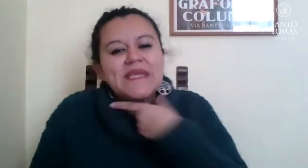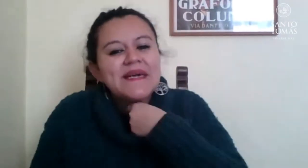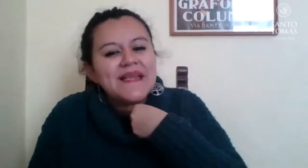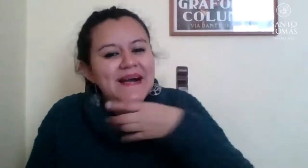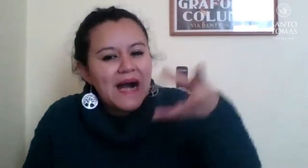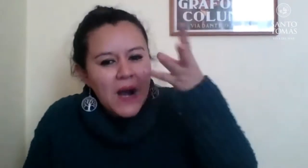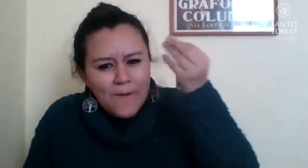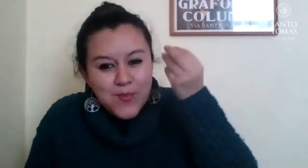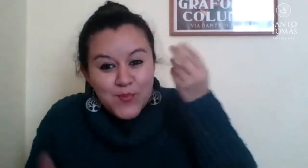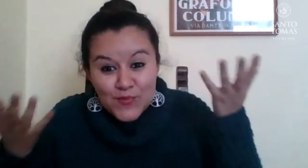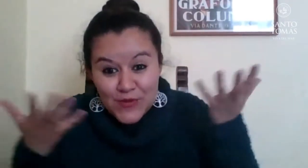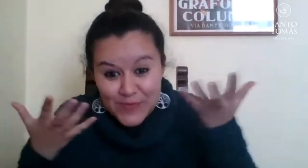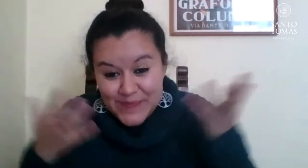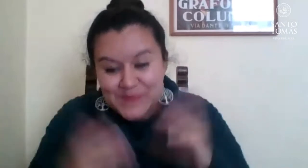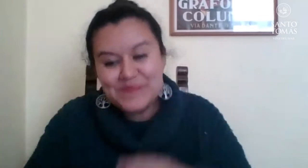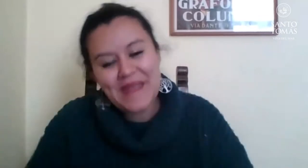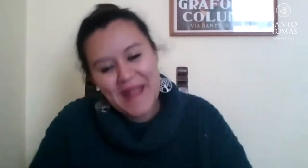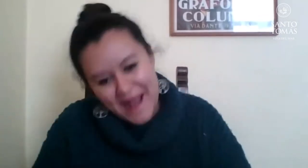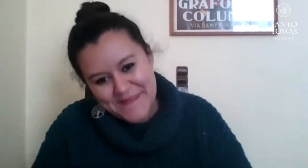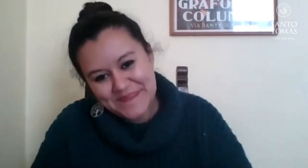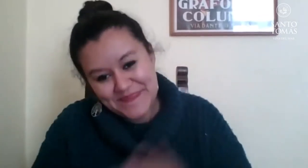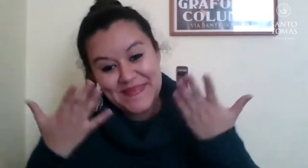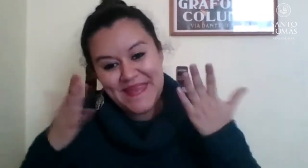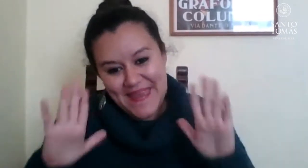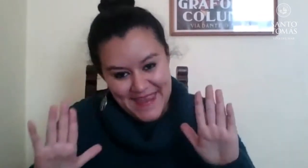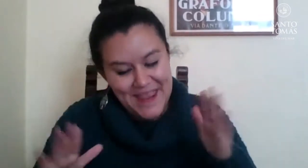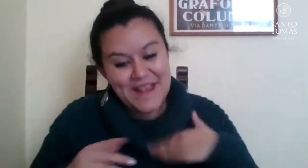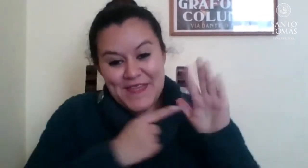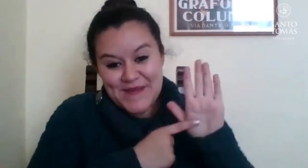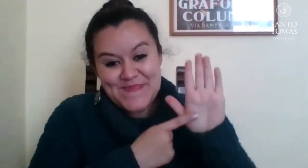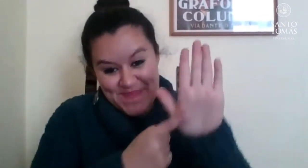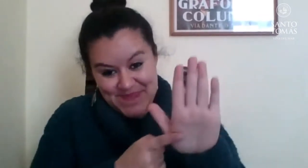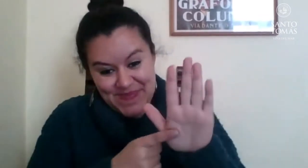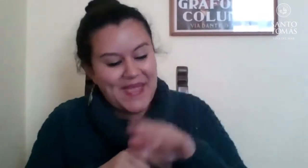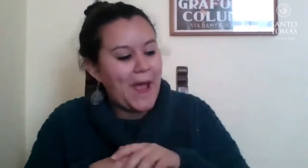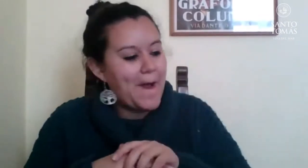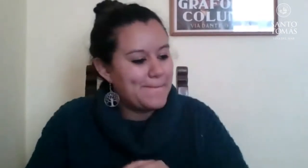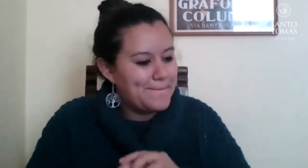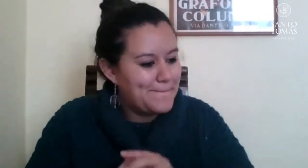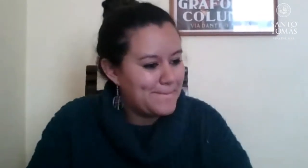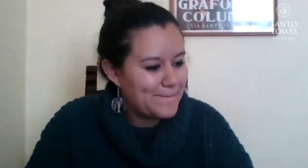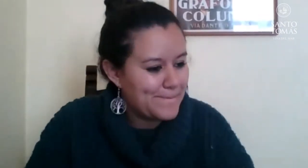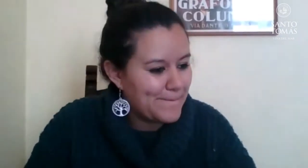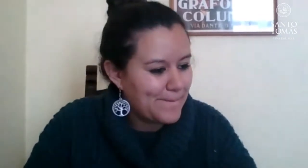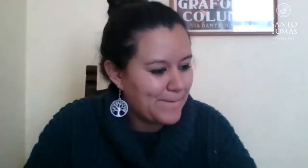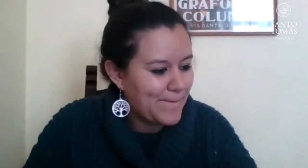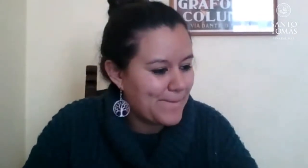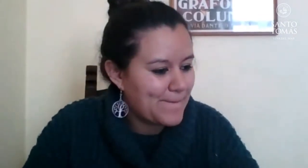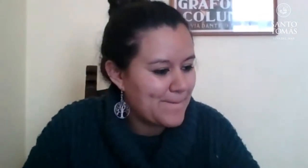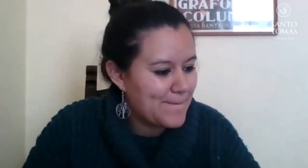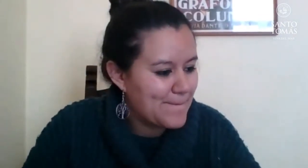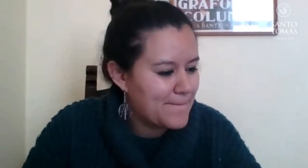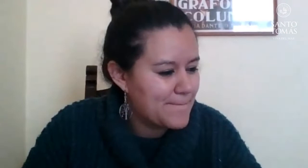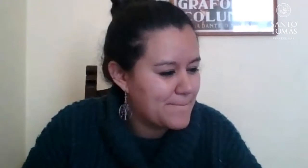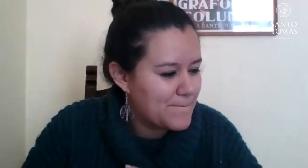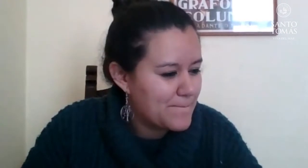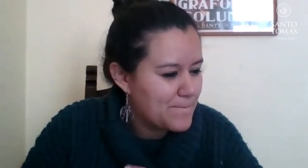vamos a también ver las redes sociales hoy día. Vamos a aprender vocabulario de las redes sociales.